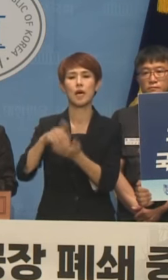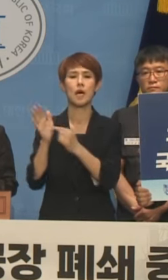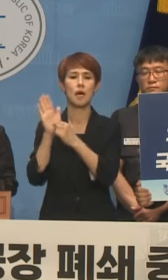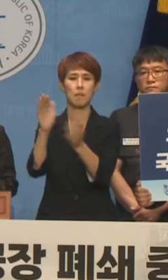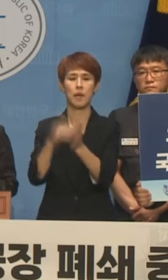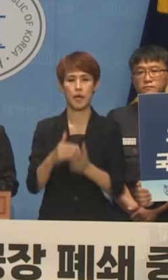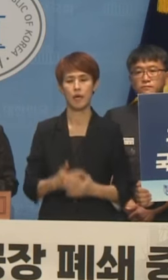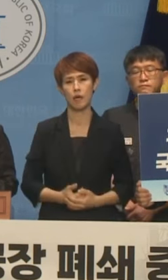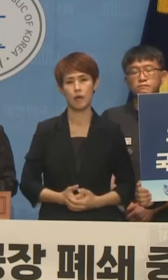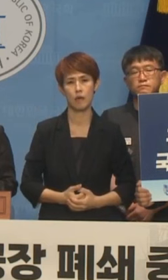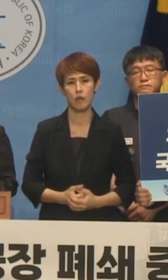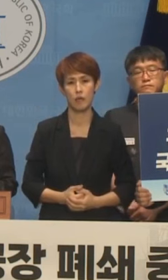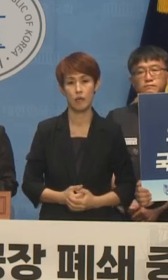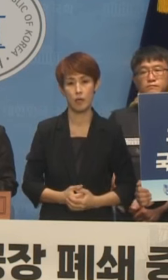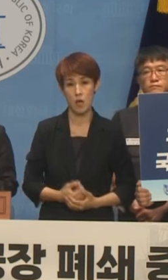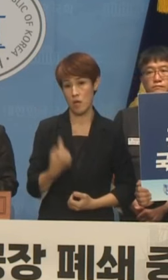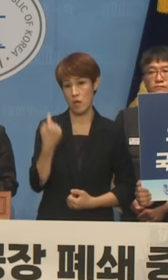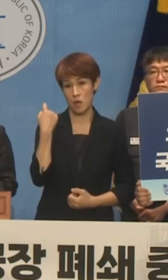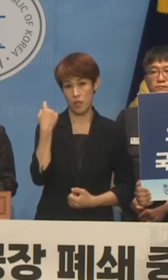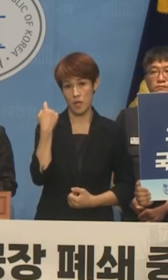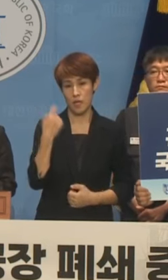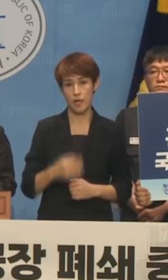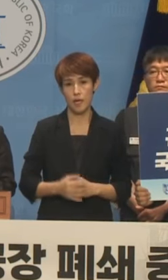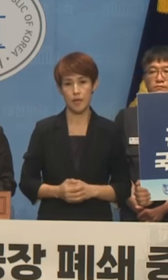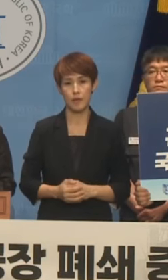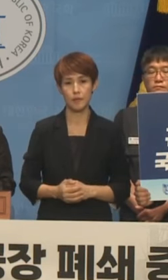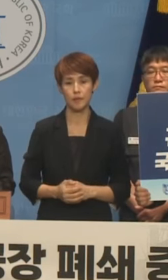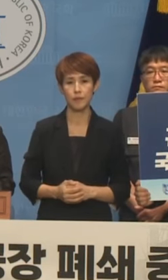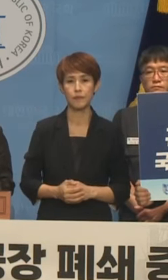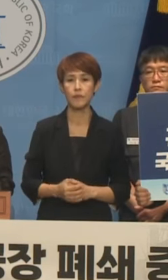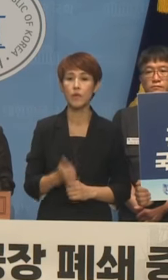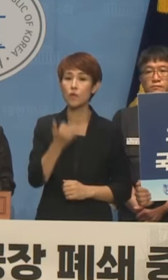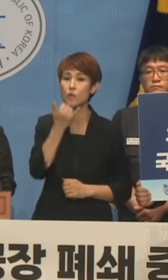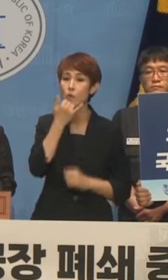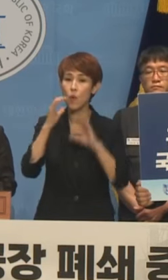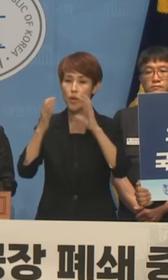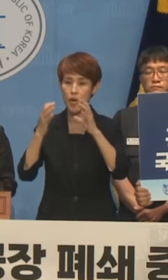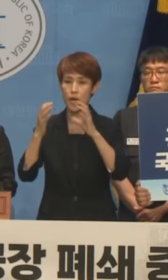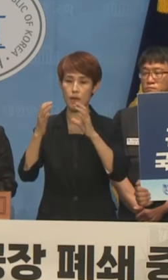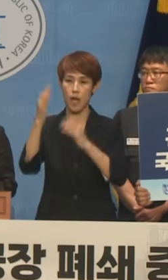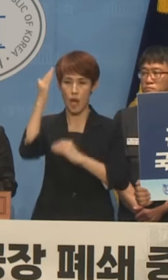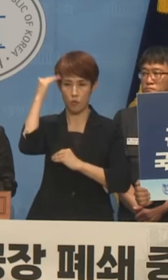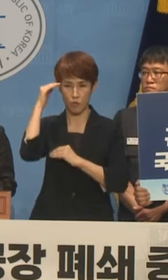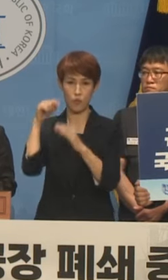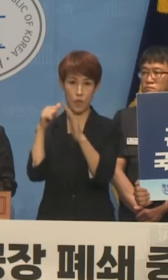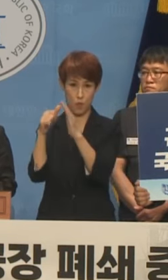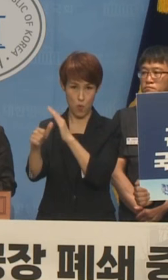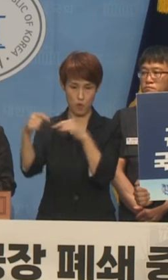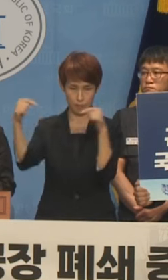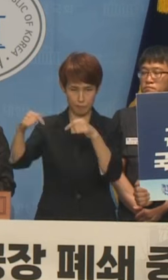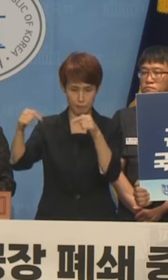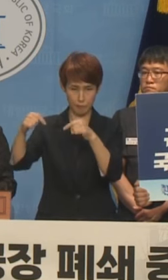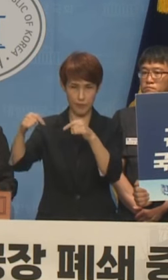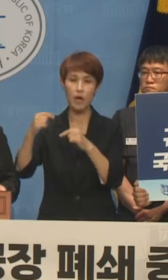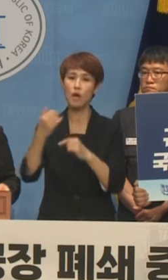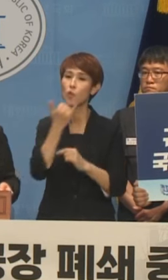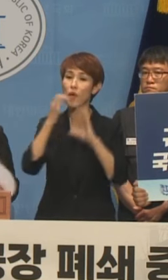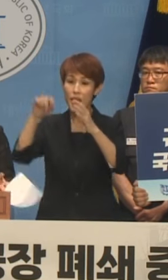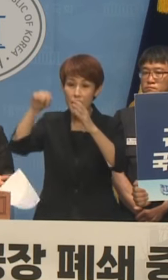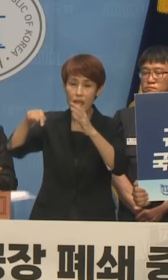때문입니다. 이에 저는 바로 어제 게오르크 슈미트 주한 독일 대사와 면담을 진행해서 한국